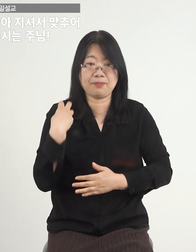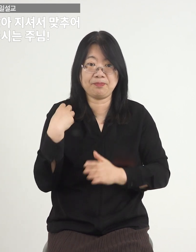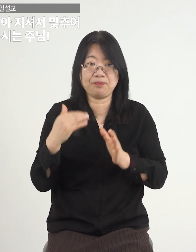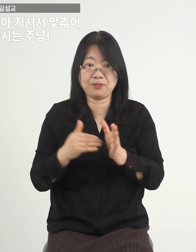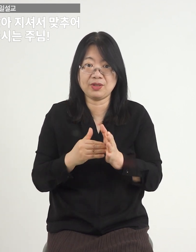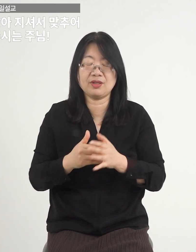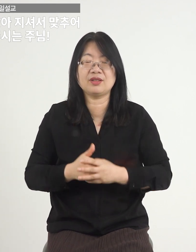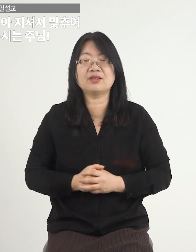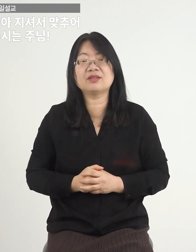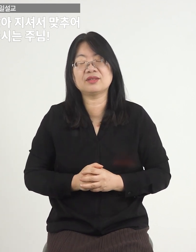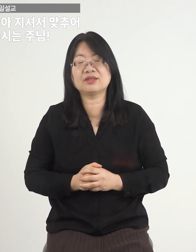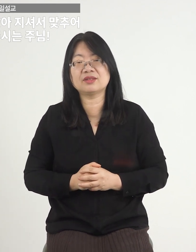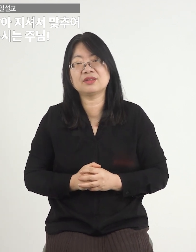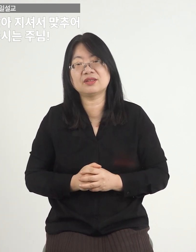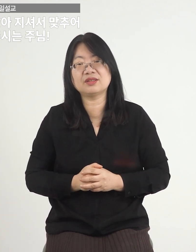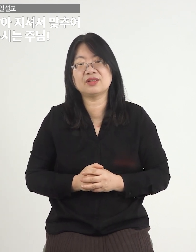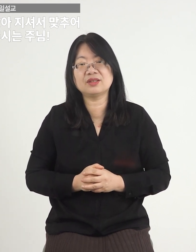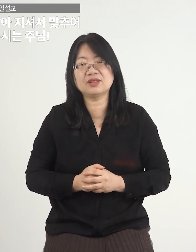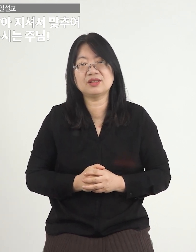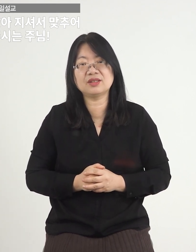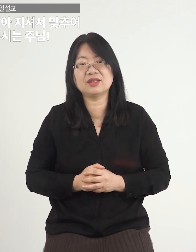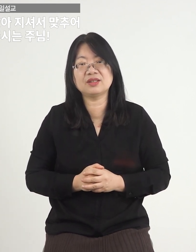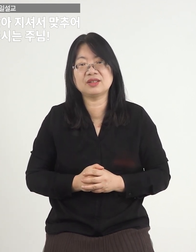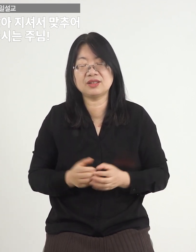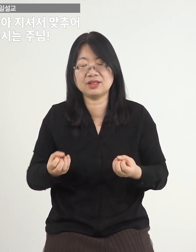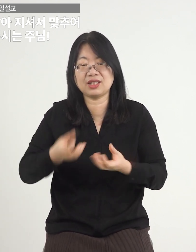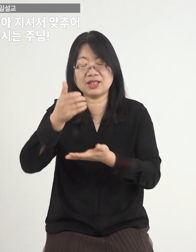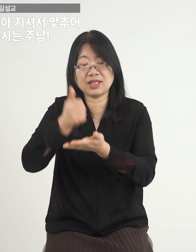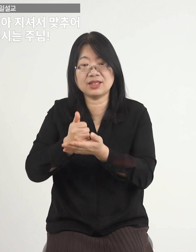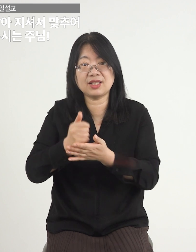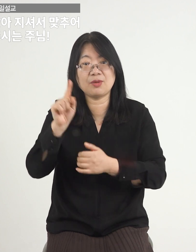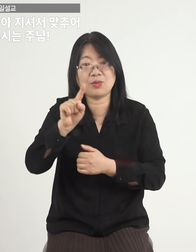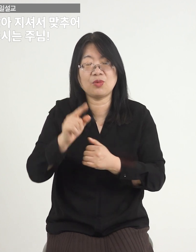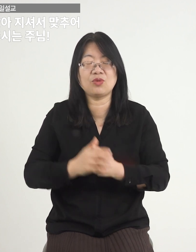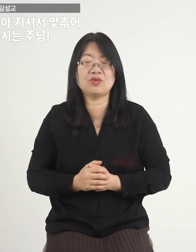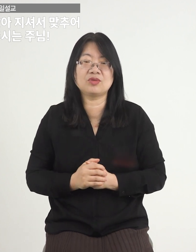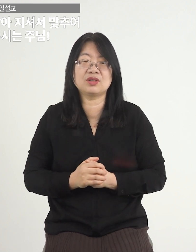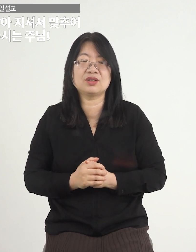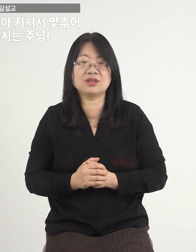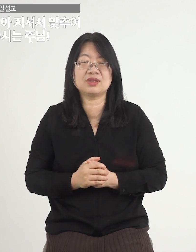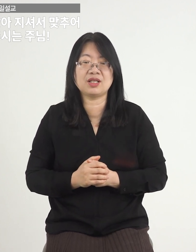직책을 맡았어요. 그런데 이 제사장은